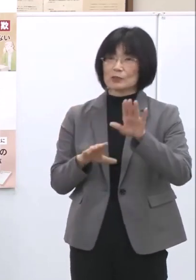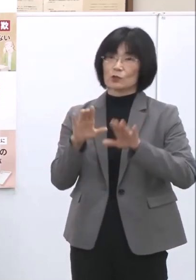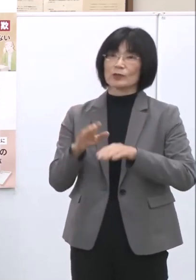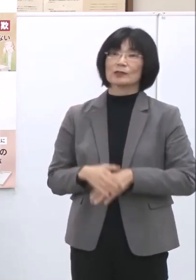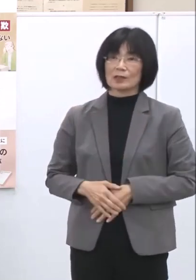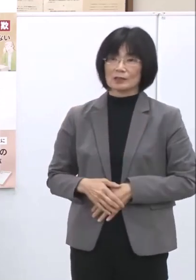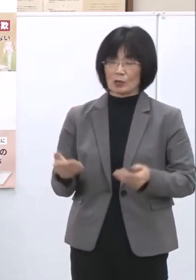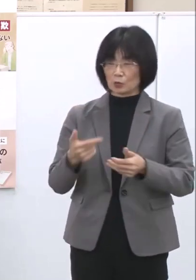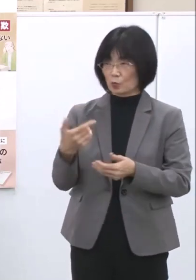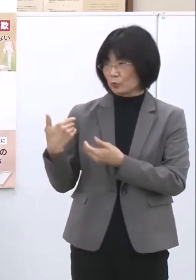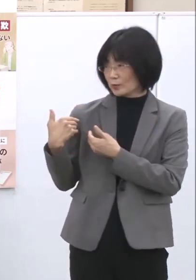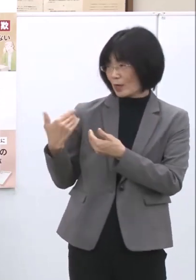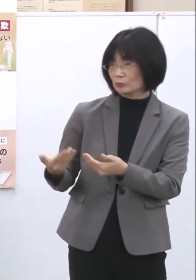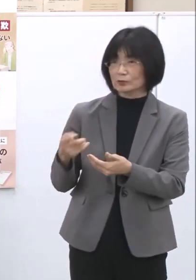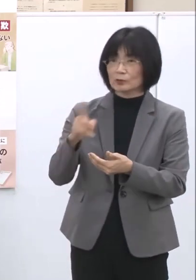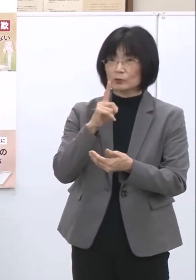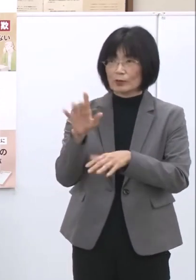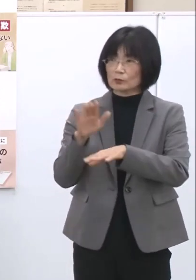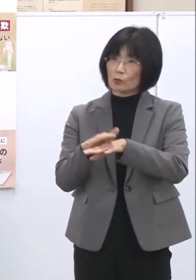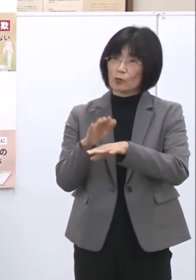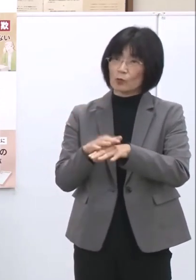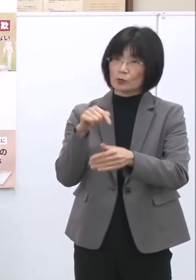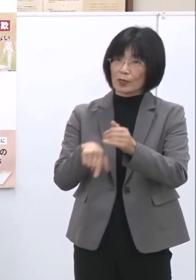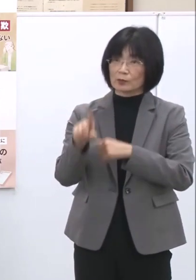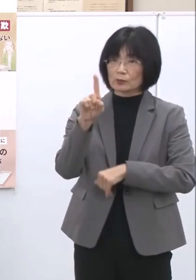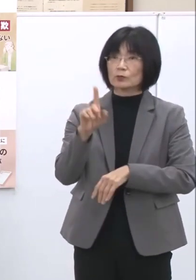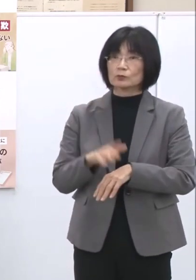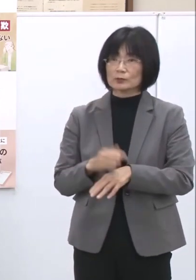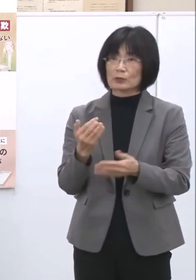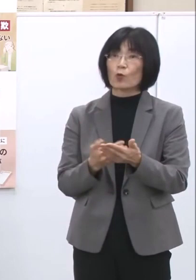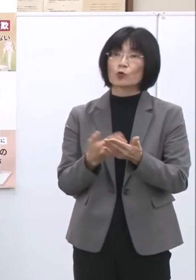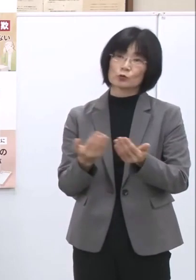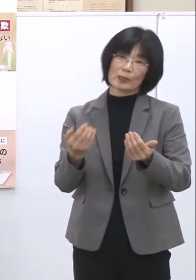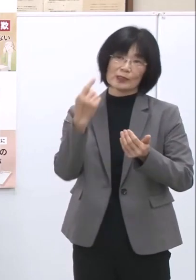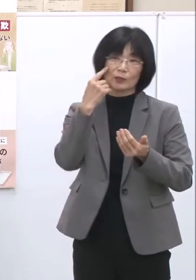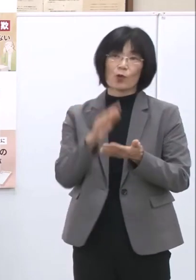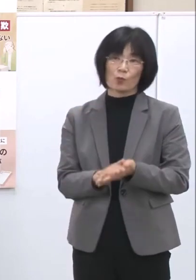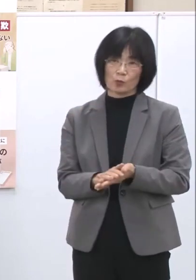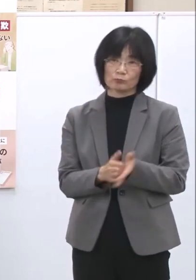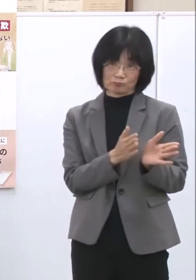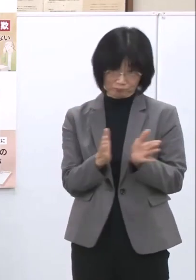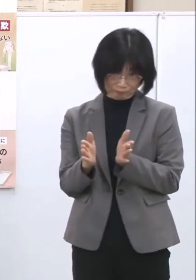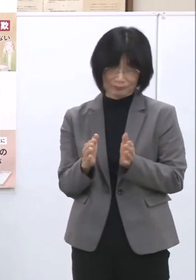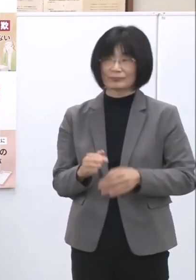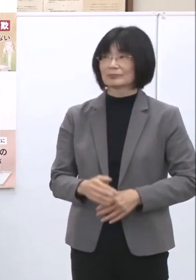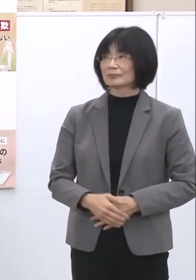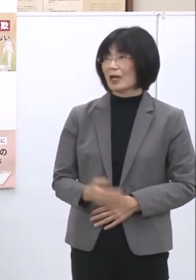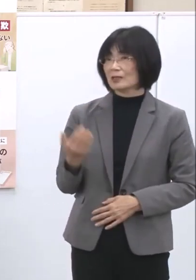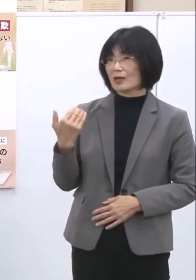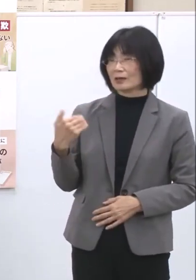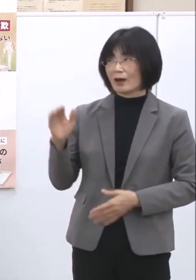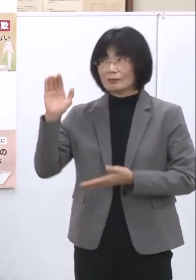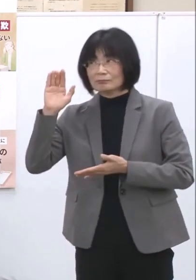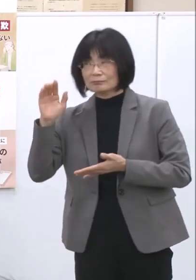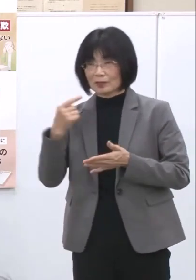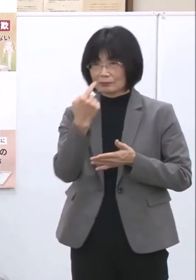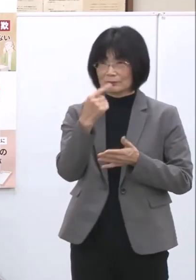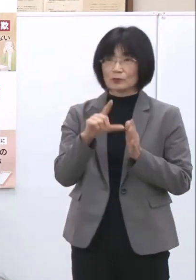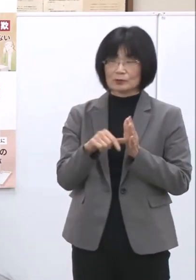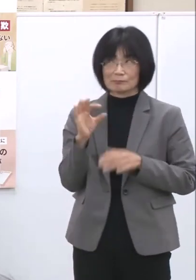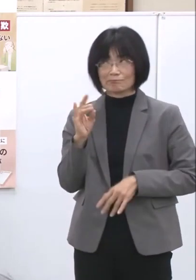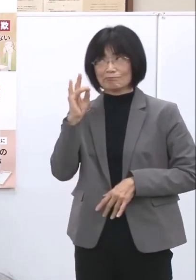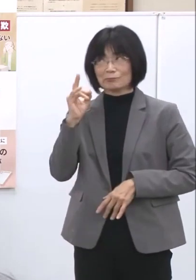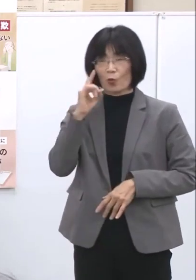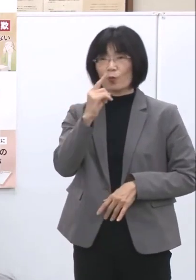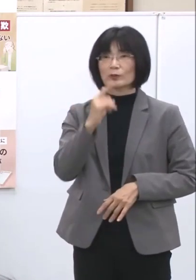業務委託っていうのはその一つの手法として残しておかないといけないんじゃないかなというのは、前回話を聞いたときに結構思いまし